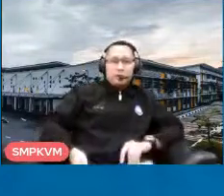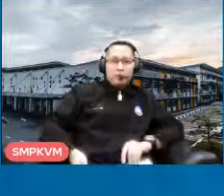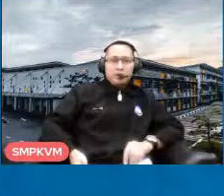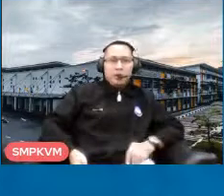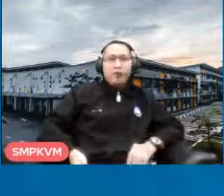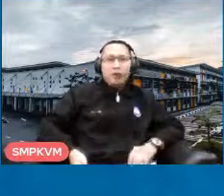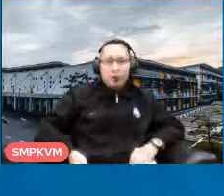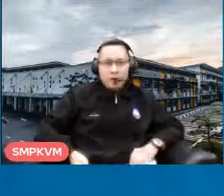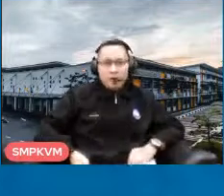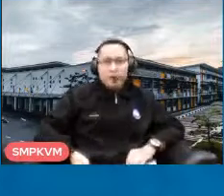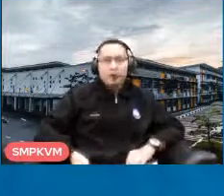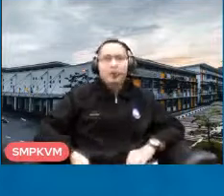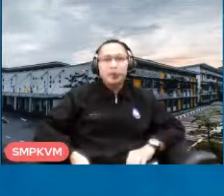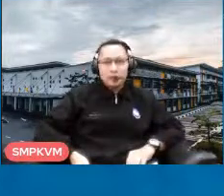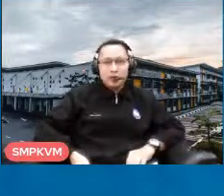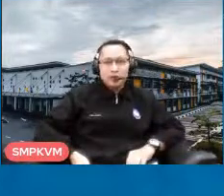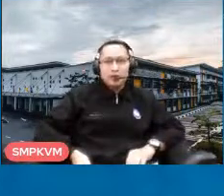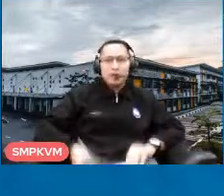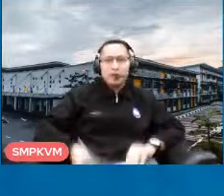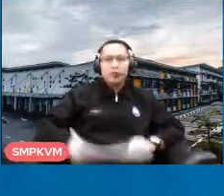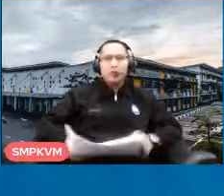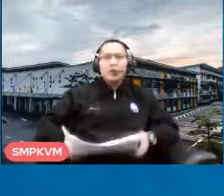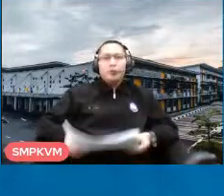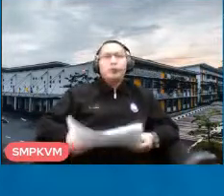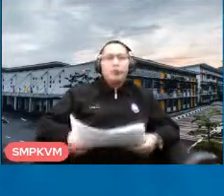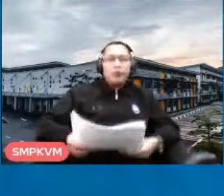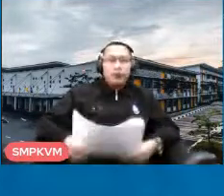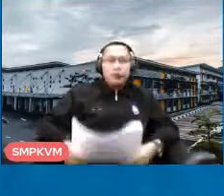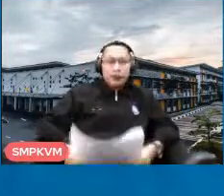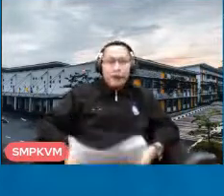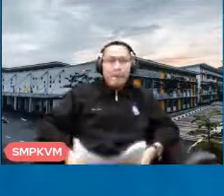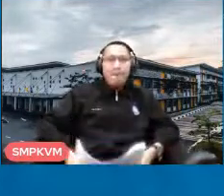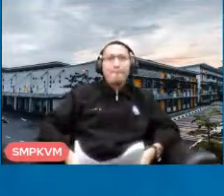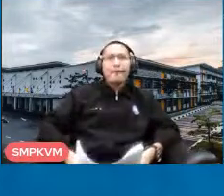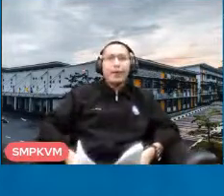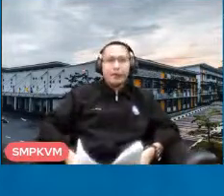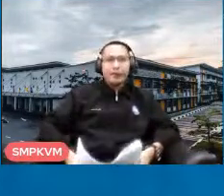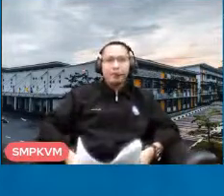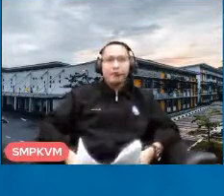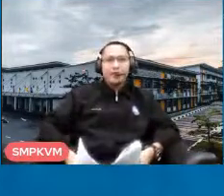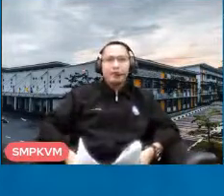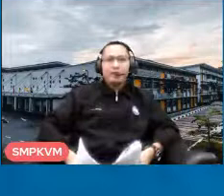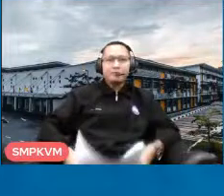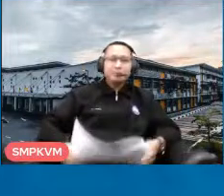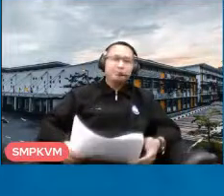Oh terima kasih ada sedikit rotan Kalau boleh masuk kelas belajar Nah Oke nek